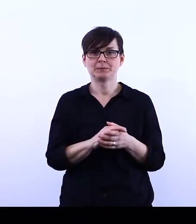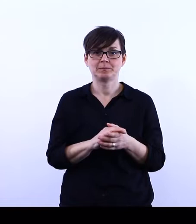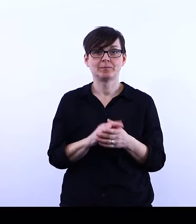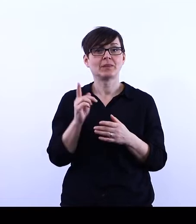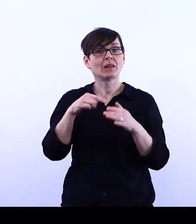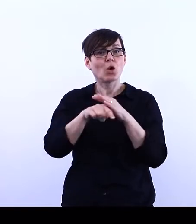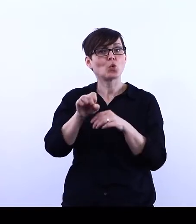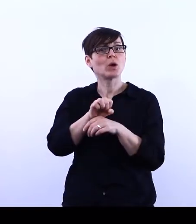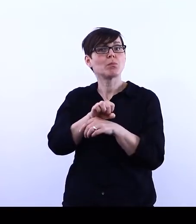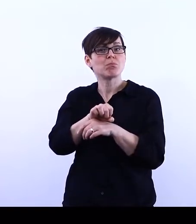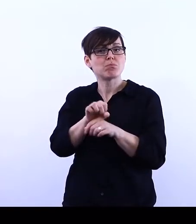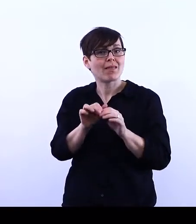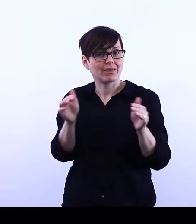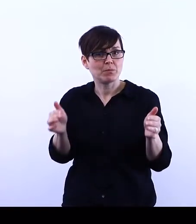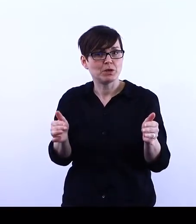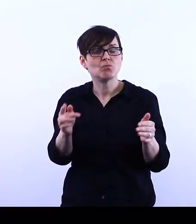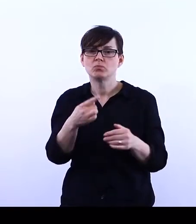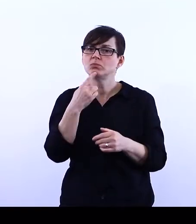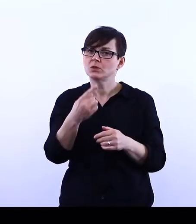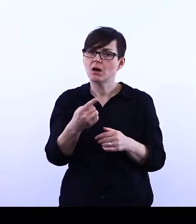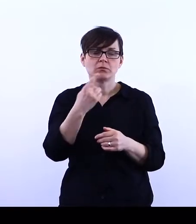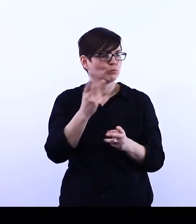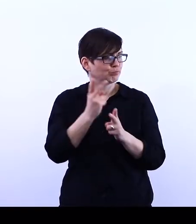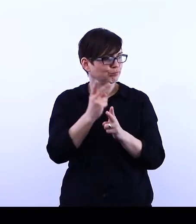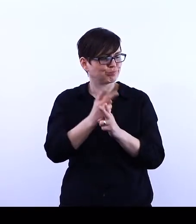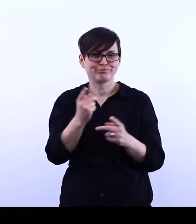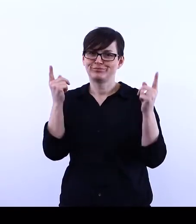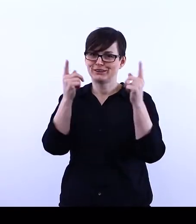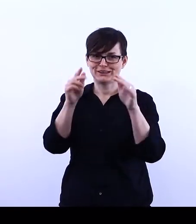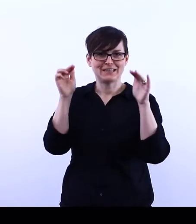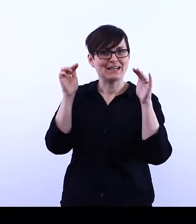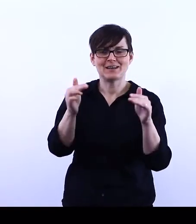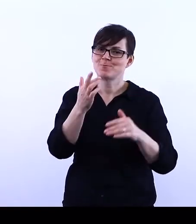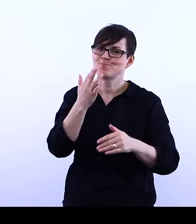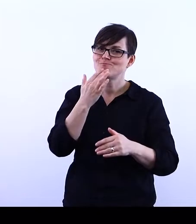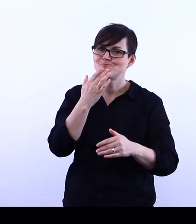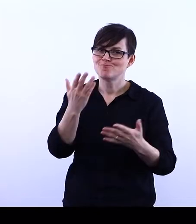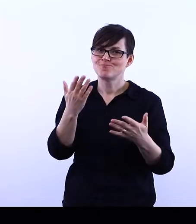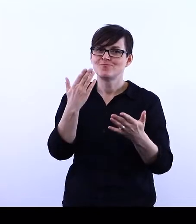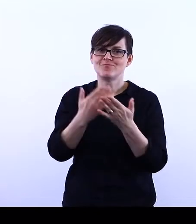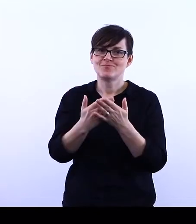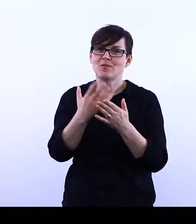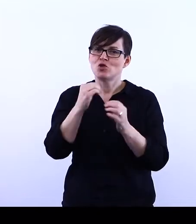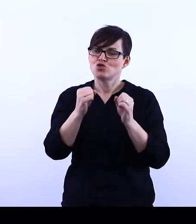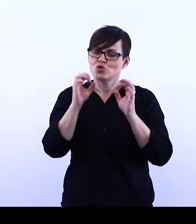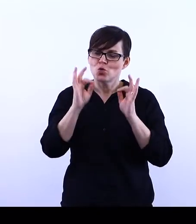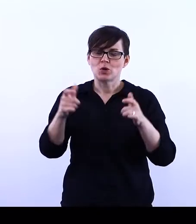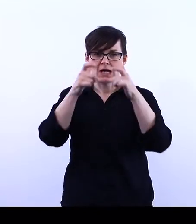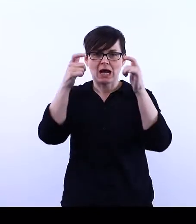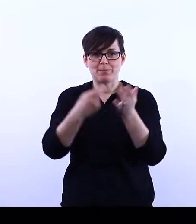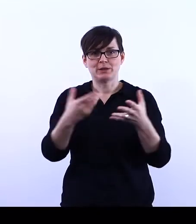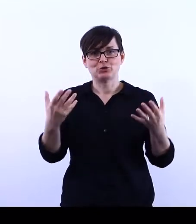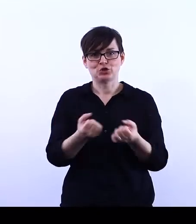halten wir sozusagen an unserer Mission fest, dass wir anstreben oder diese Rahmenbedingungen wollen wir mit der Förderung schaffen. Es soll eine sinnvolle